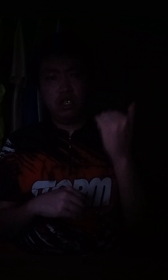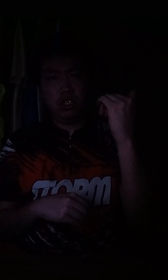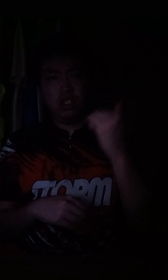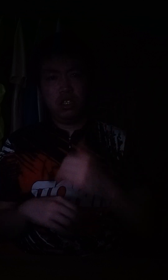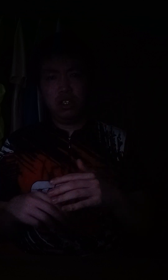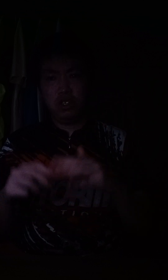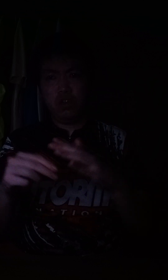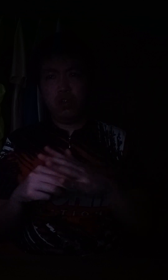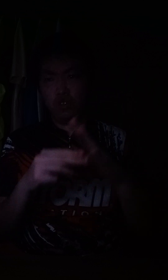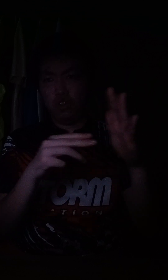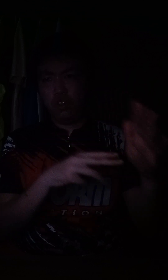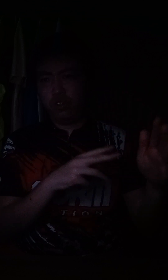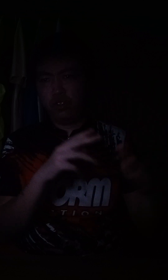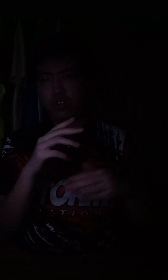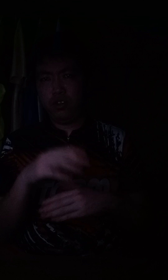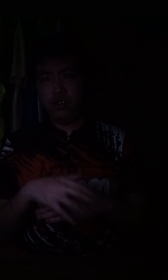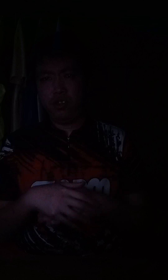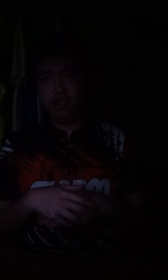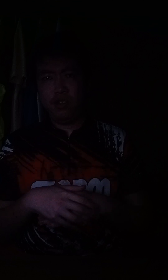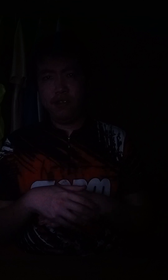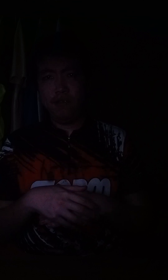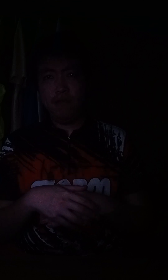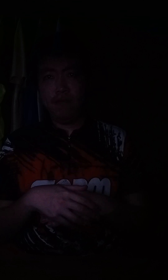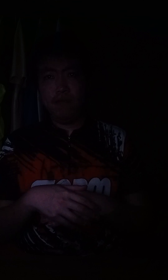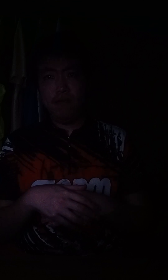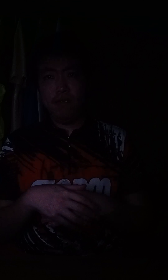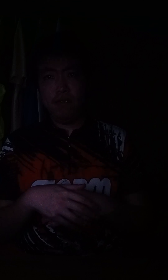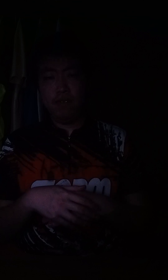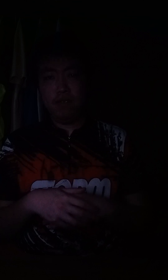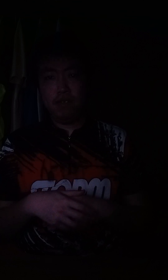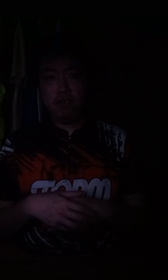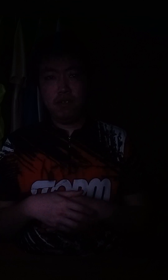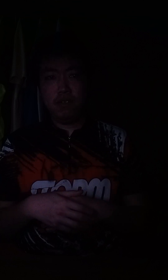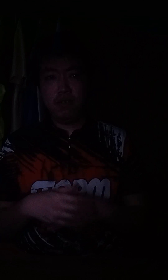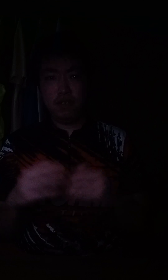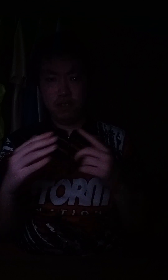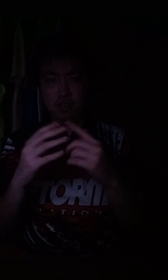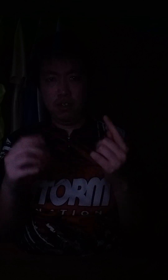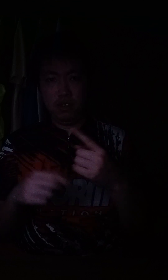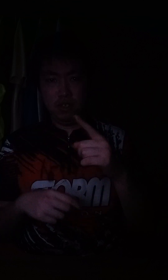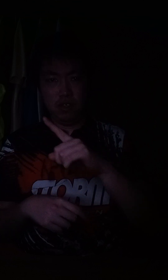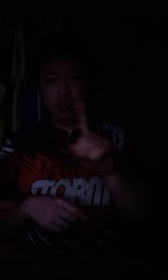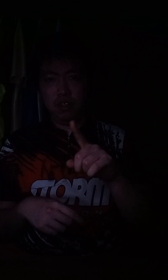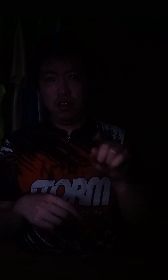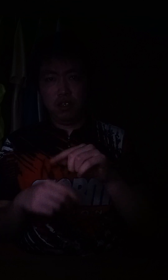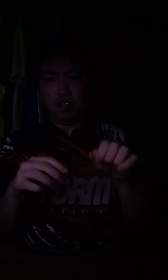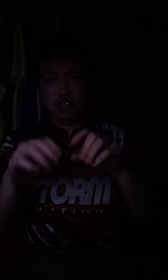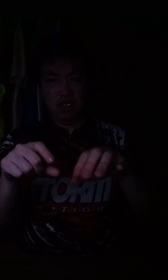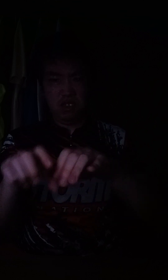거죠. 넘쳐고 이제 다 이렇게 집에서도 이불을 하루에 한 번씩 빨아요.